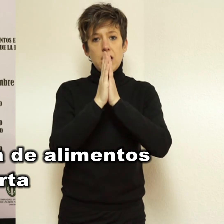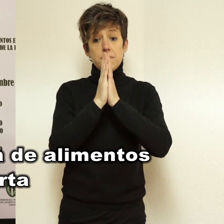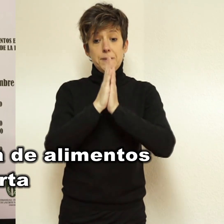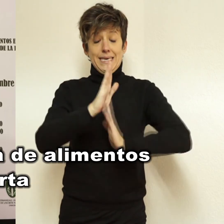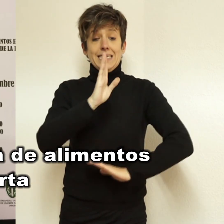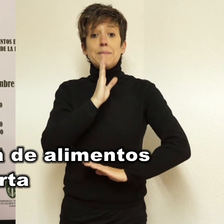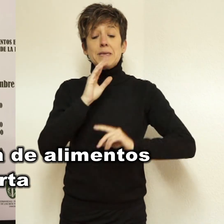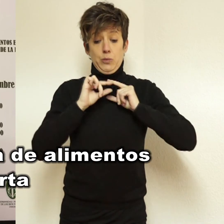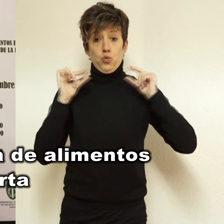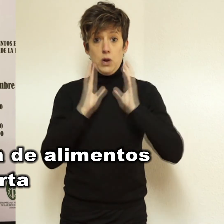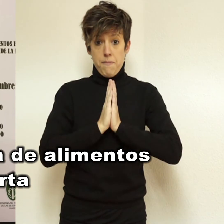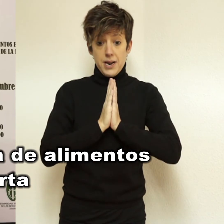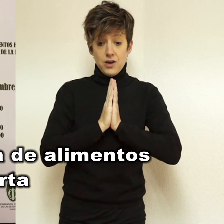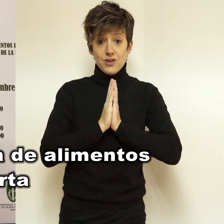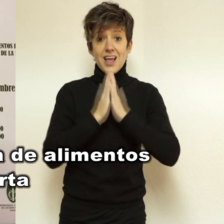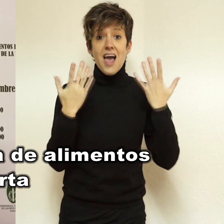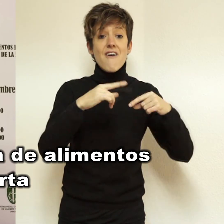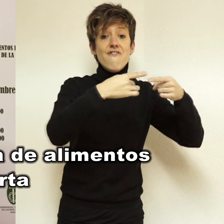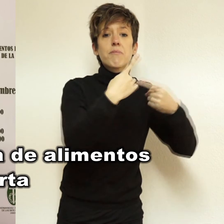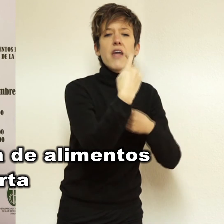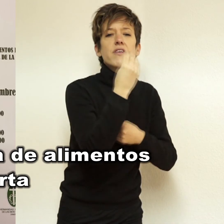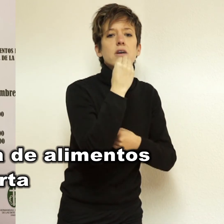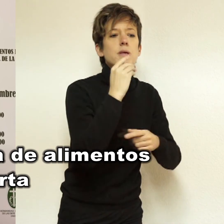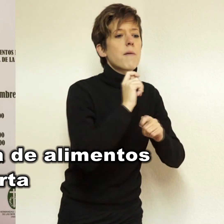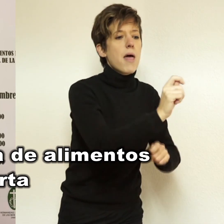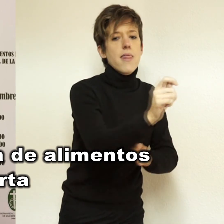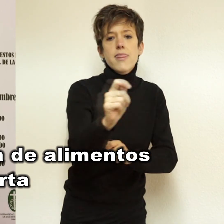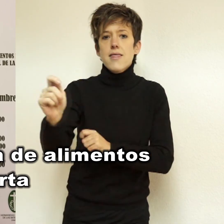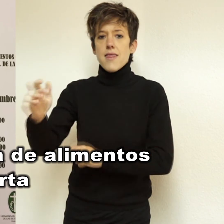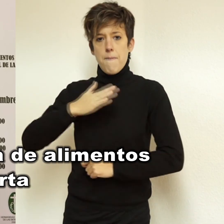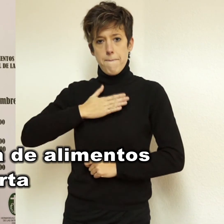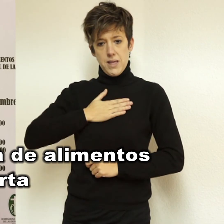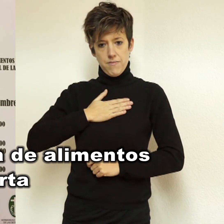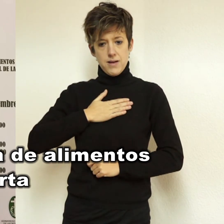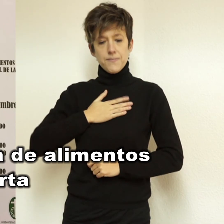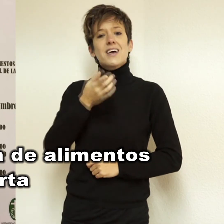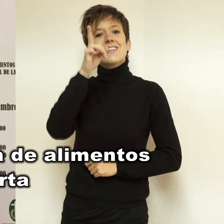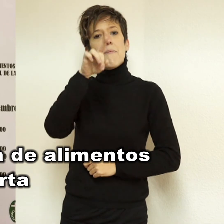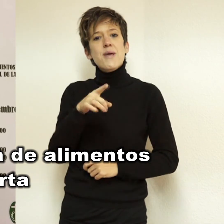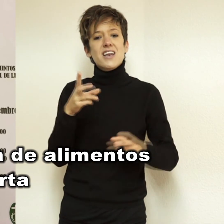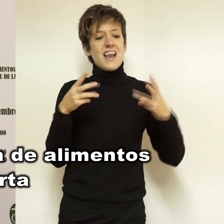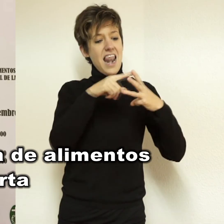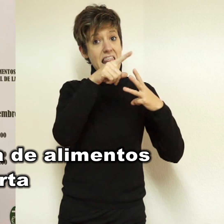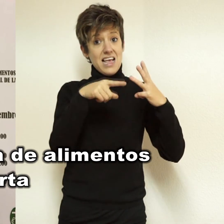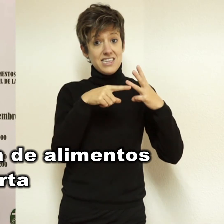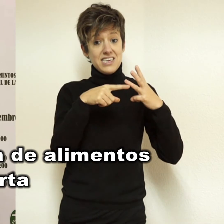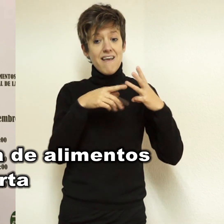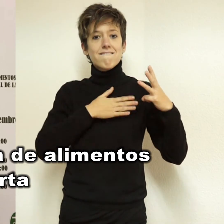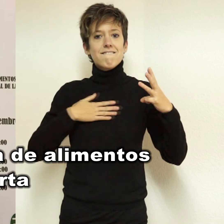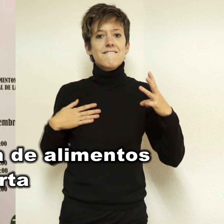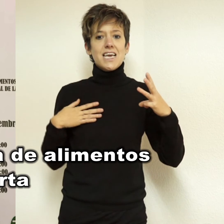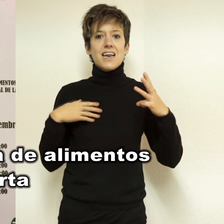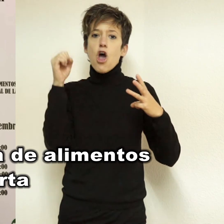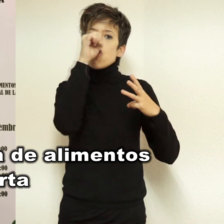precisamente la parroquia la que distribuya los alimentos entre las familias más necesitadas del barrio. Además, las tres